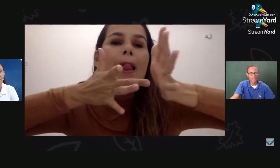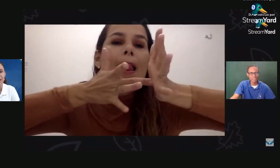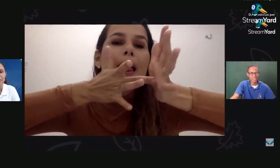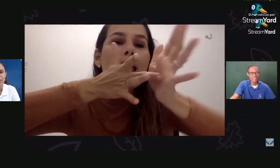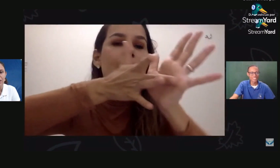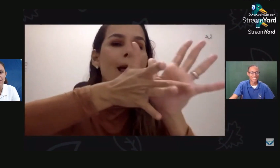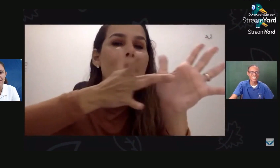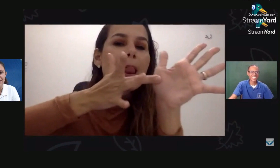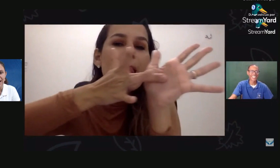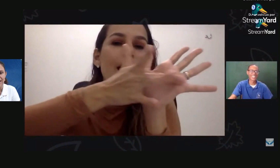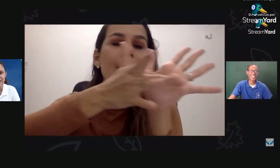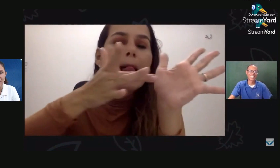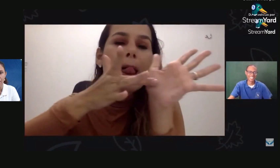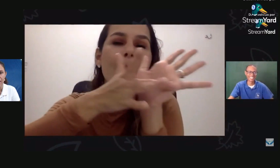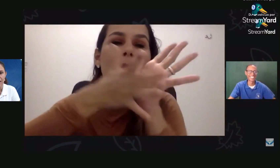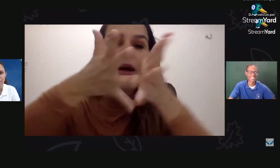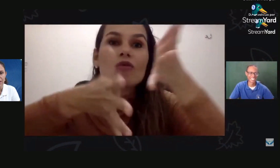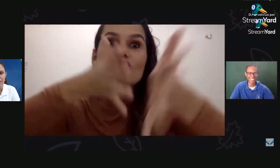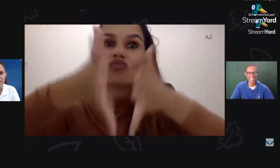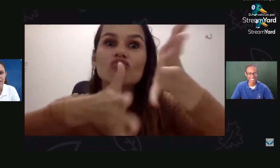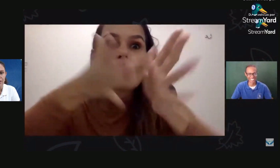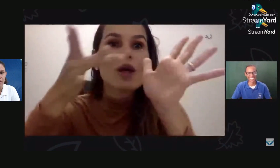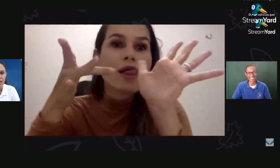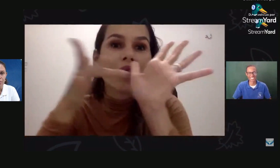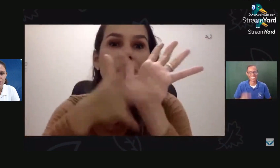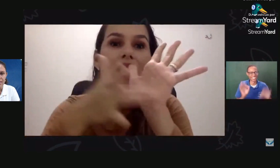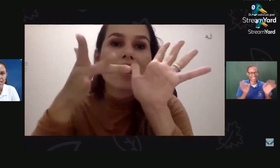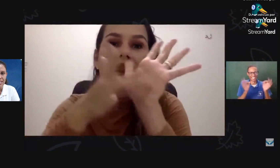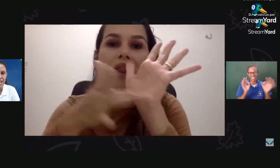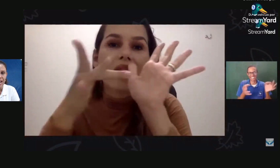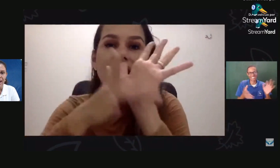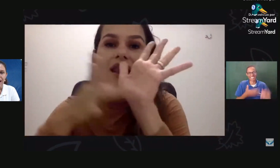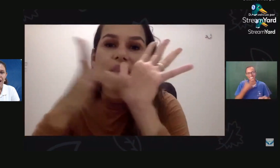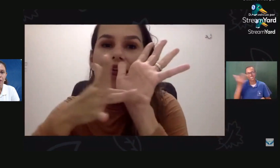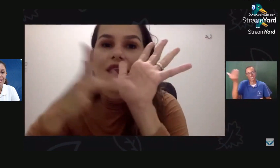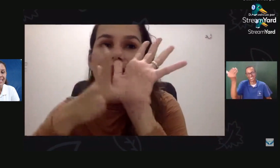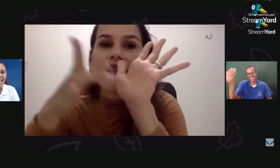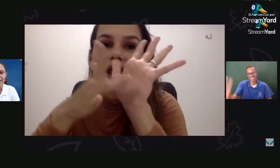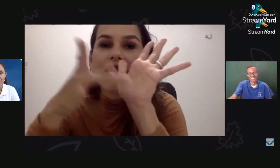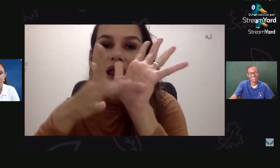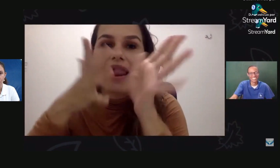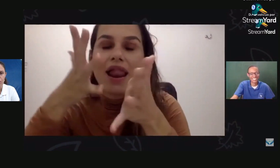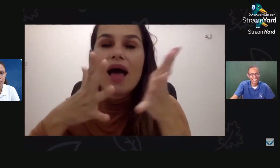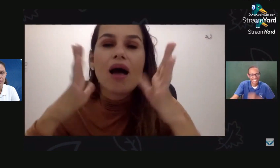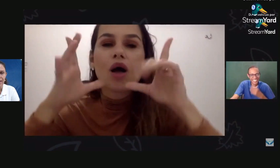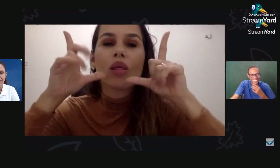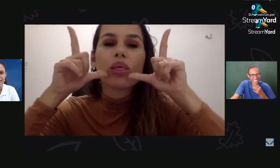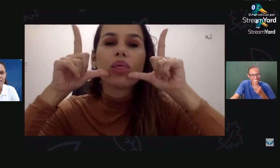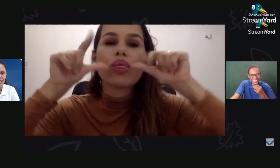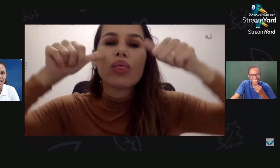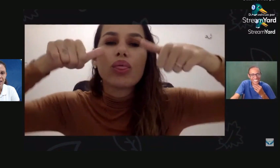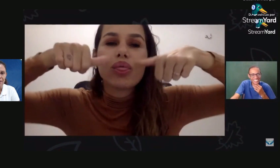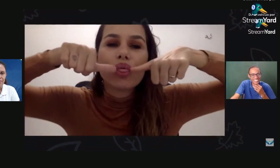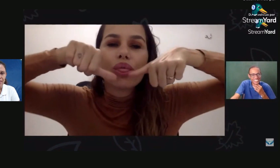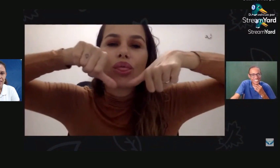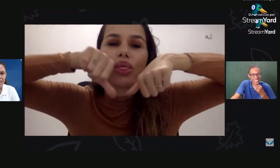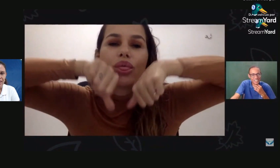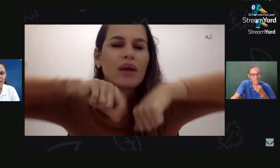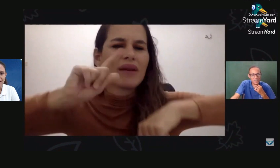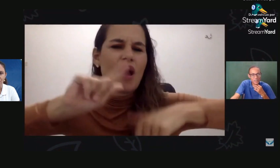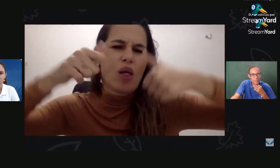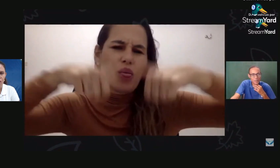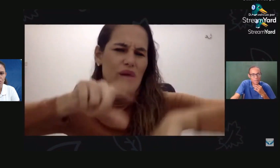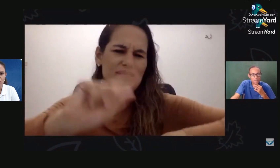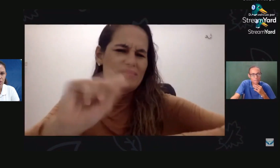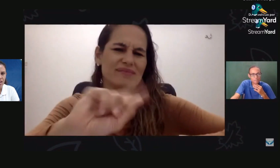mas eu amo língua de sinais, eu amo língua de sinais, eu amo sinalizar, é delicioso poder sinalizar,